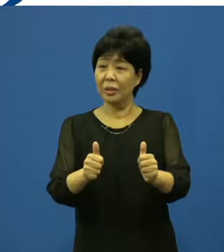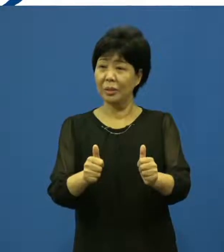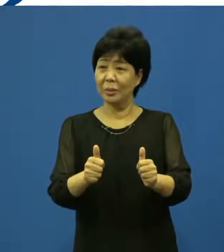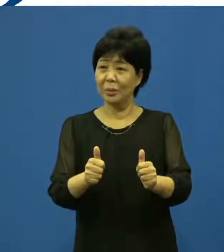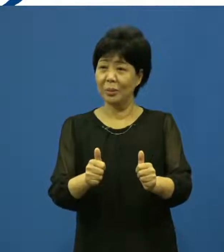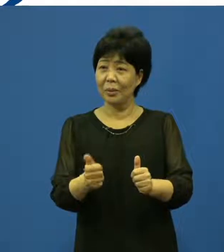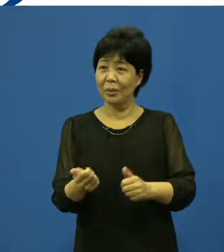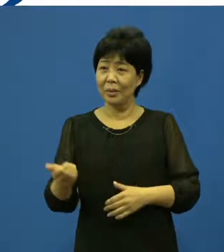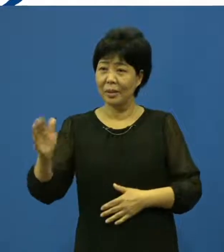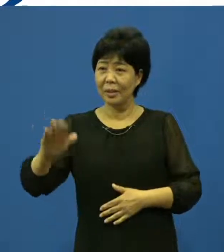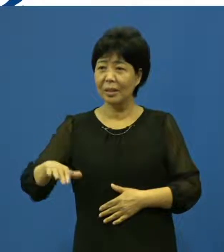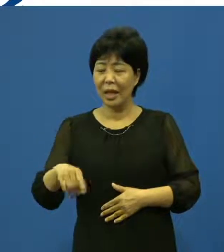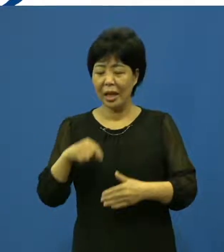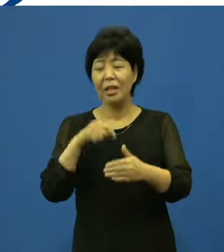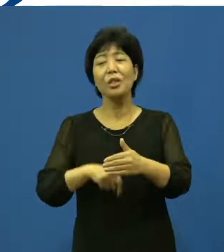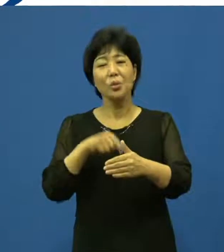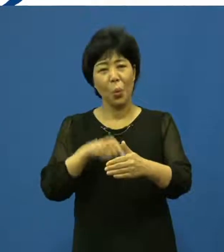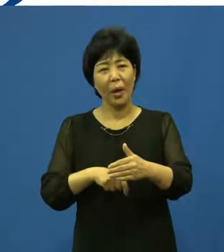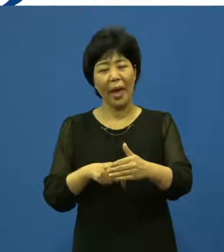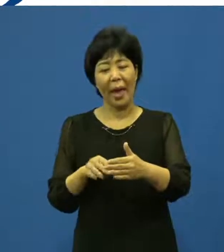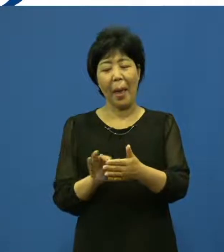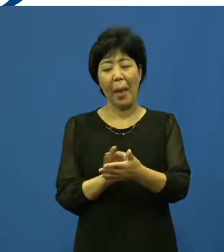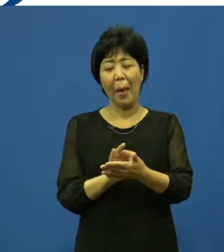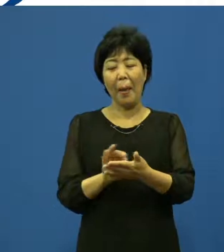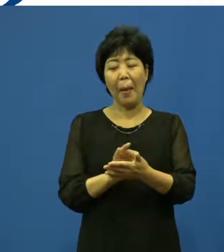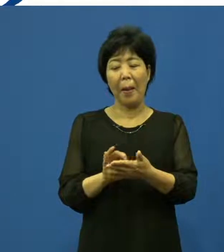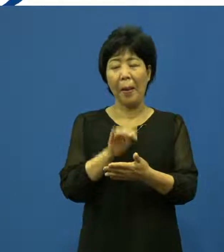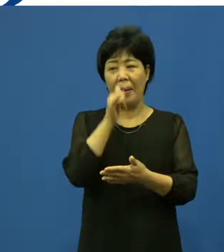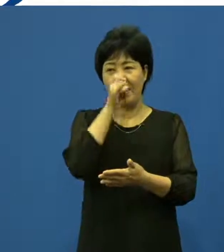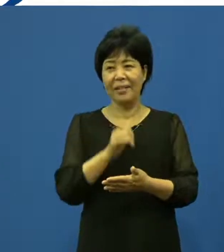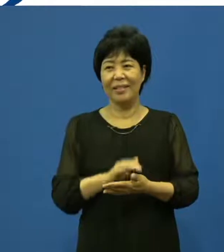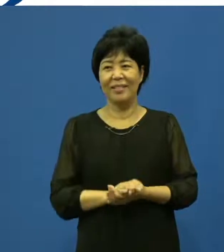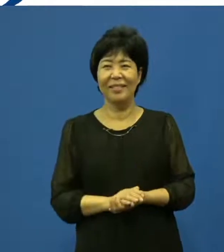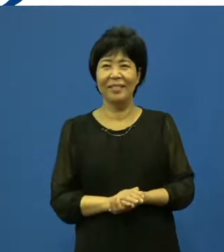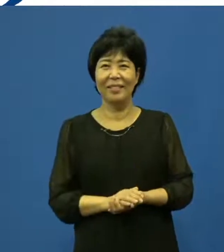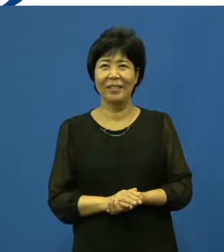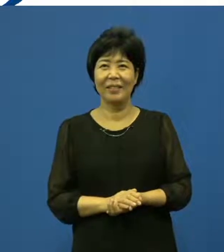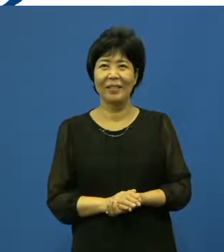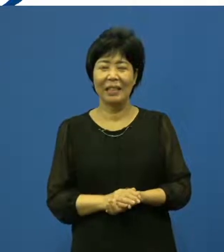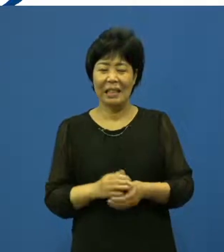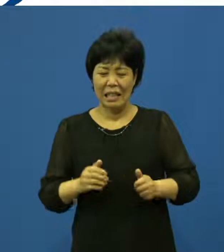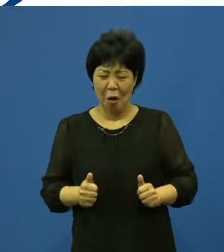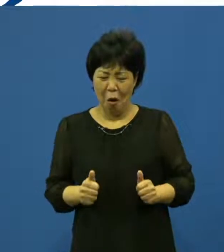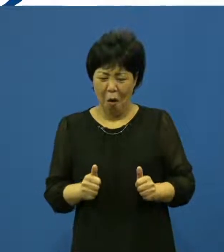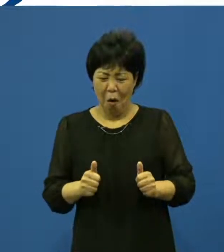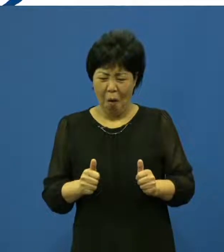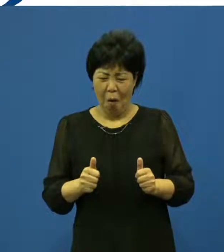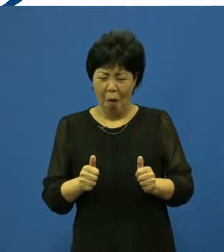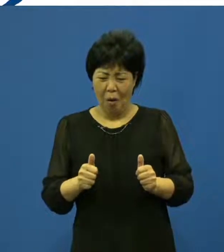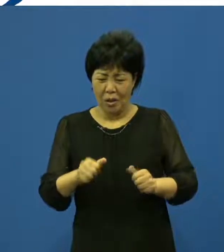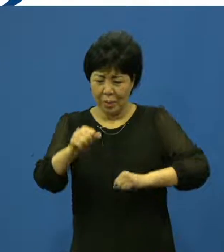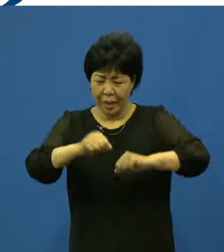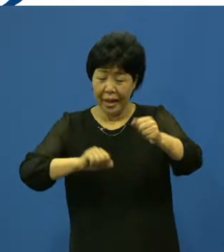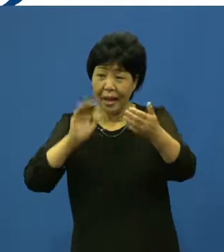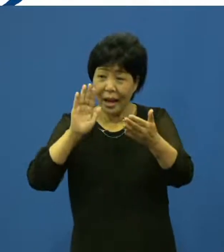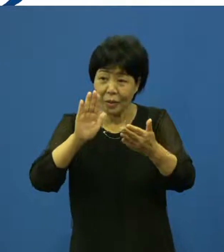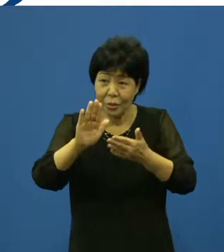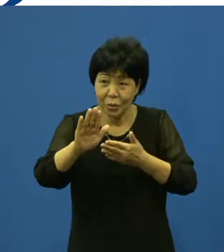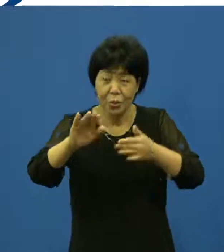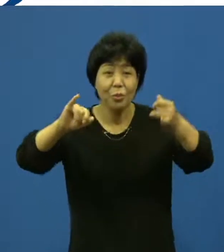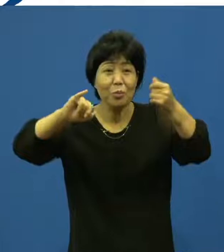있었습니다. 여러분, 우리는 그냥 열심히만 하고 끝내지 않습니다. 열심히 하고 나면